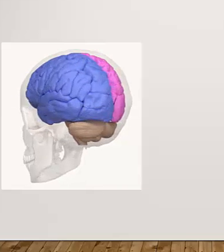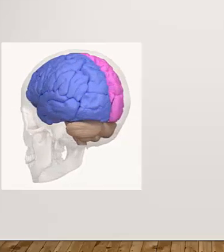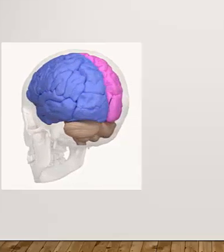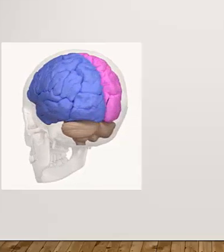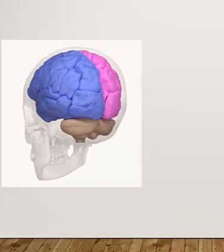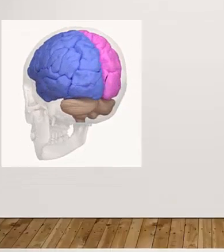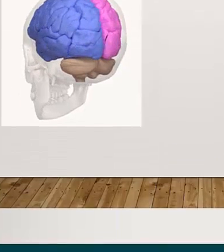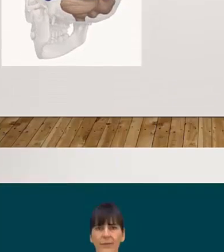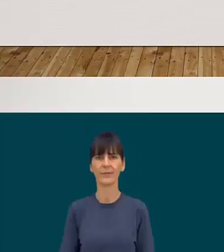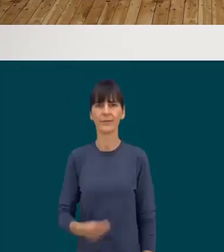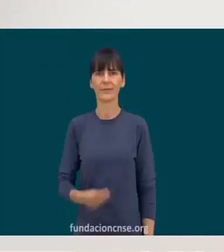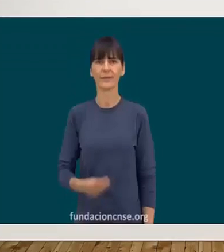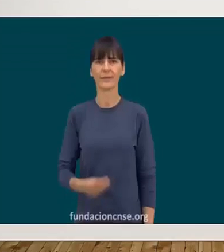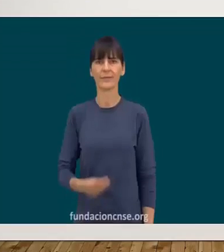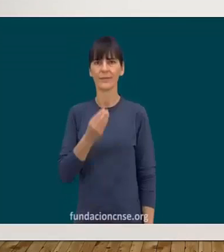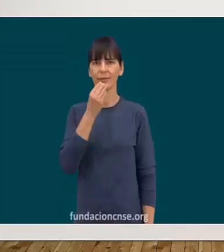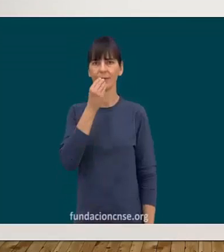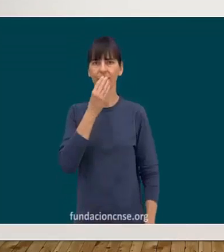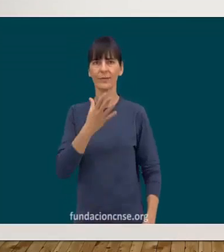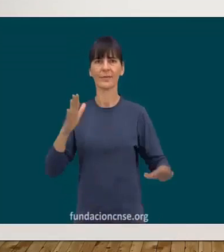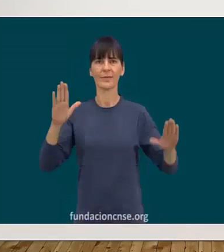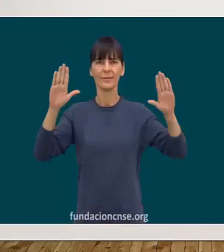internas.